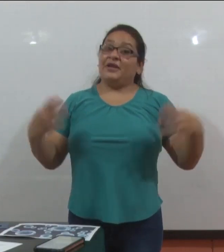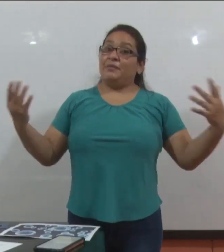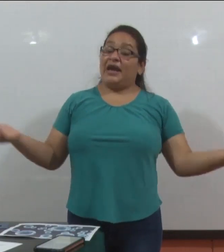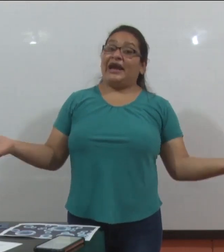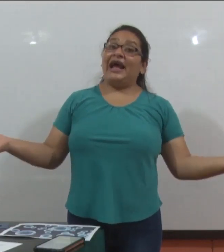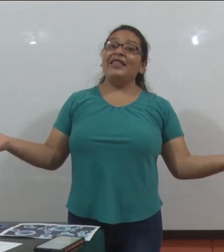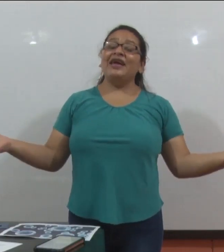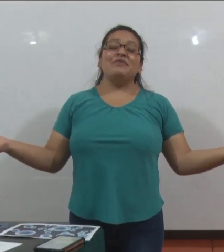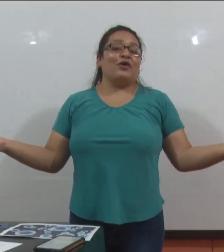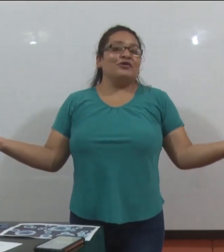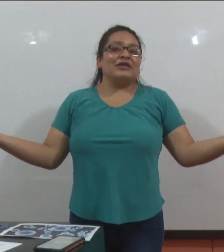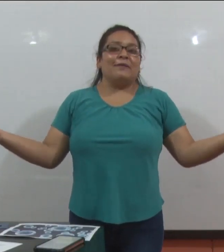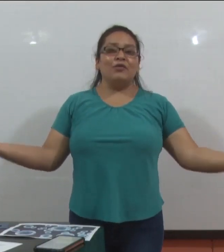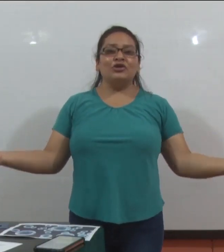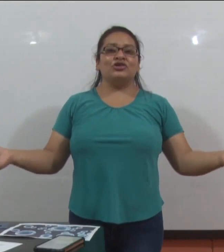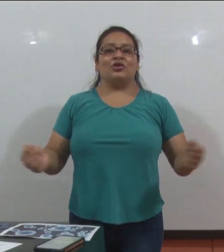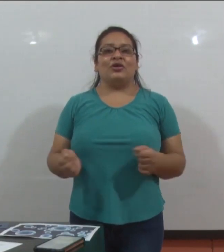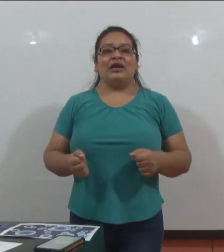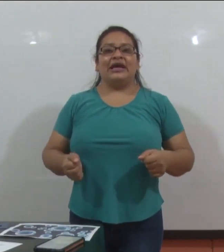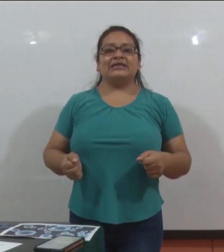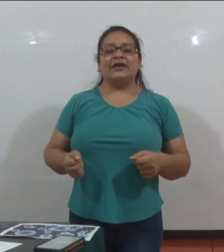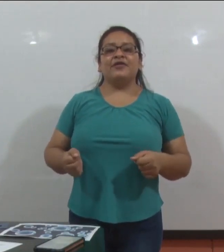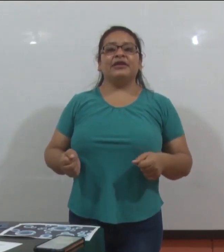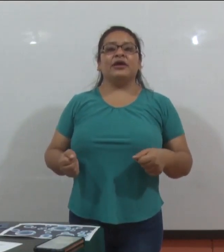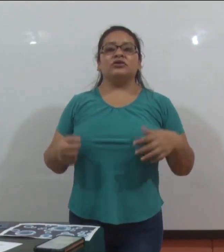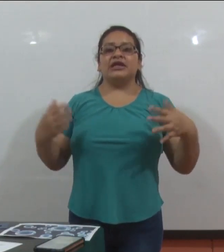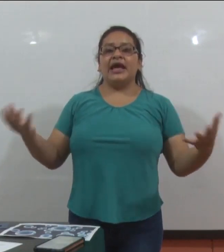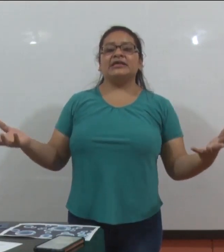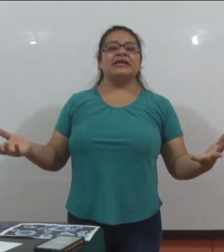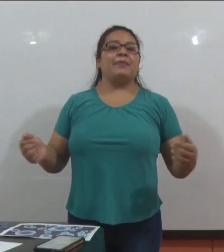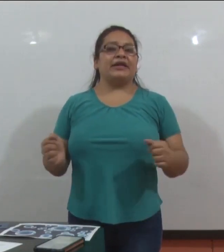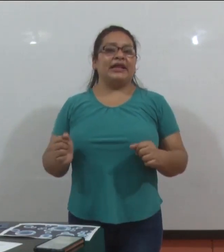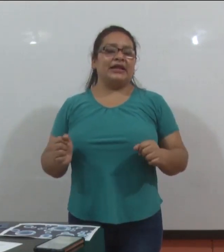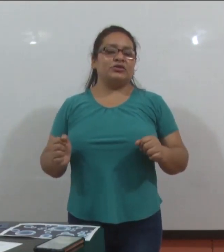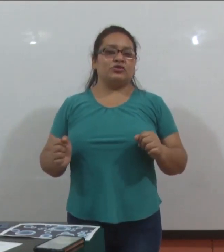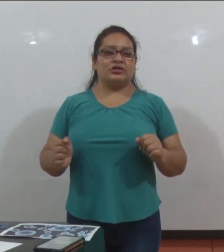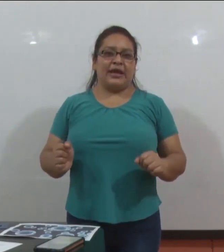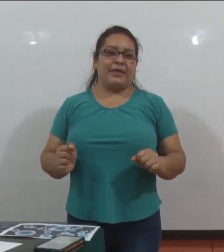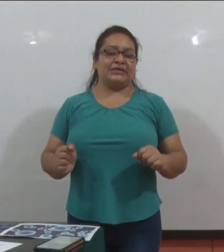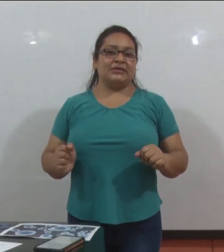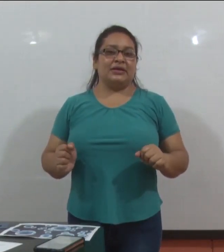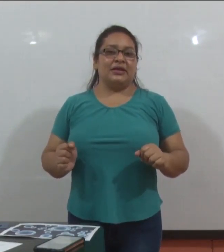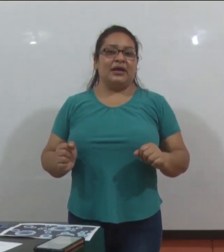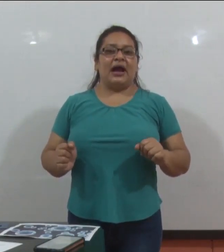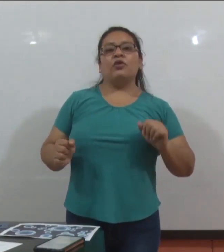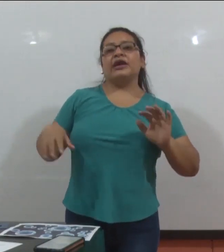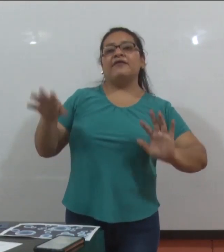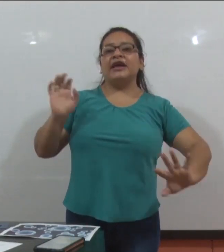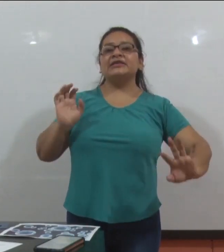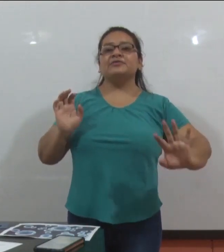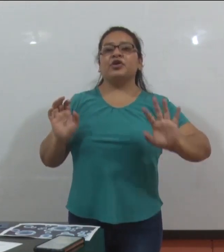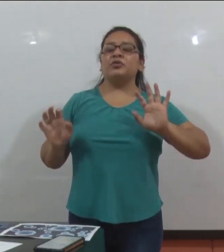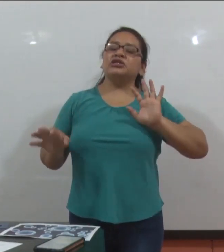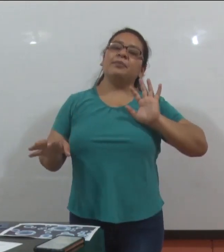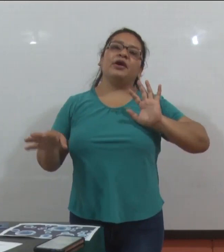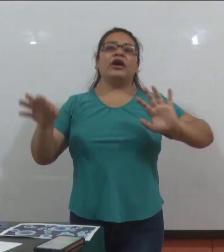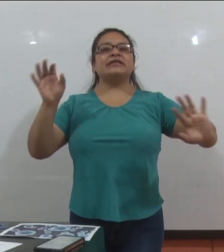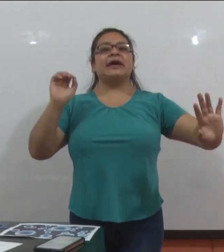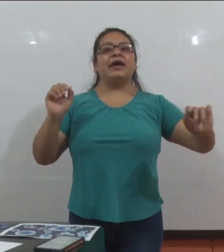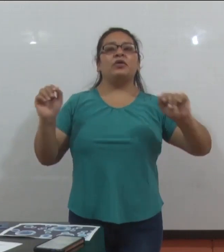Me agrada y me gusta mucho estar frente a ustedes y aprender estos temas. Aunque a veces podemos ser, pero esta vez lo